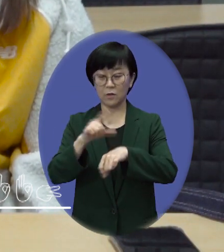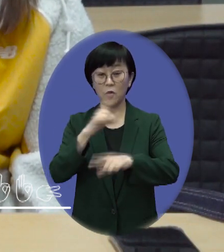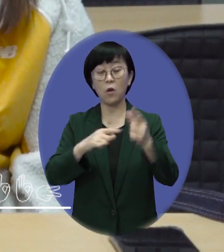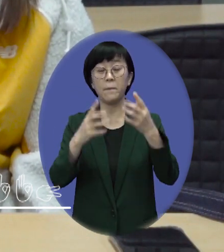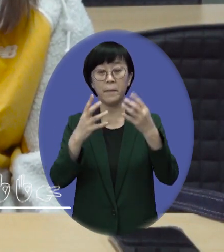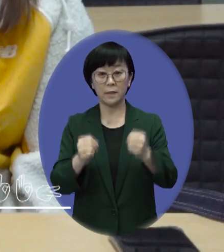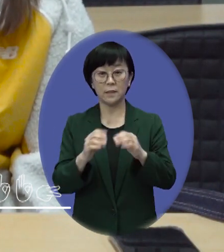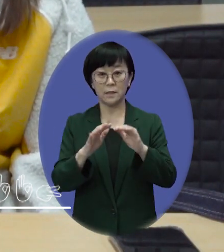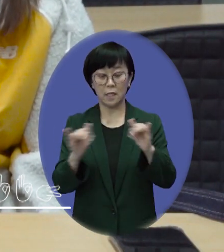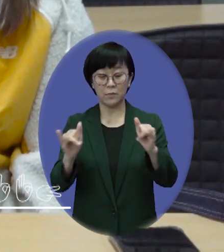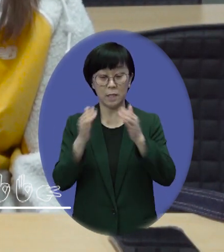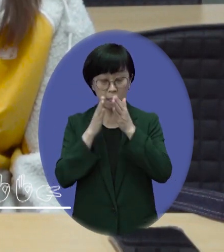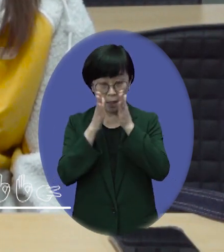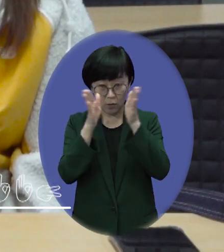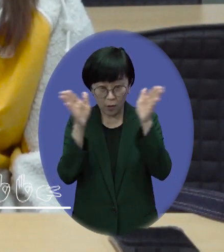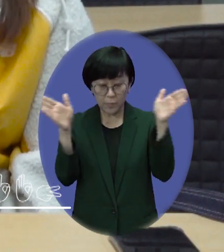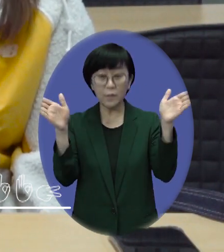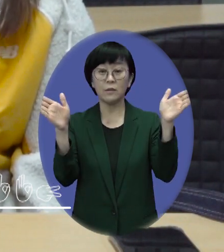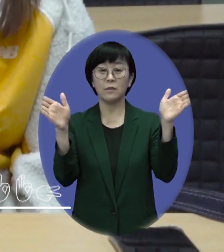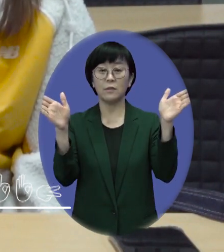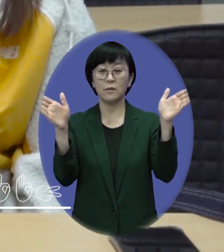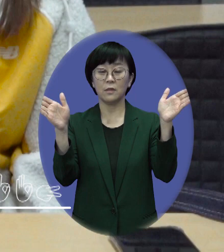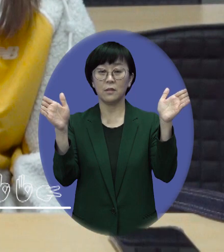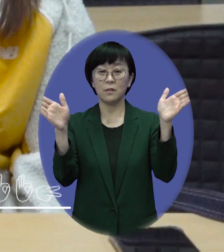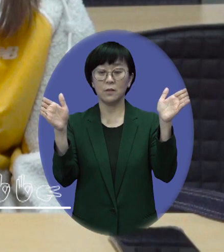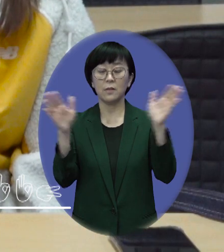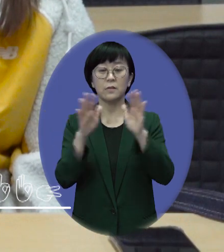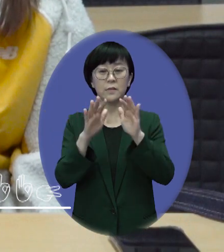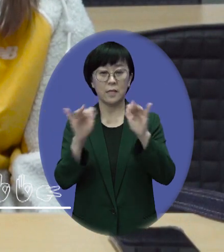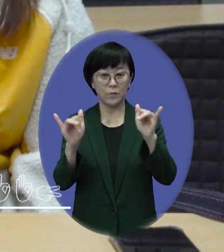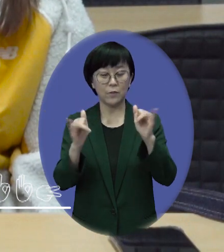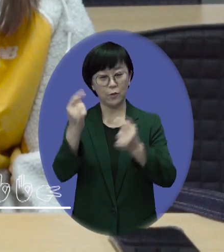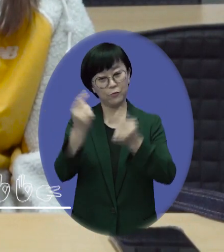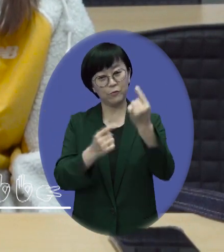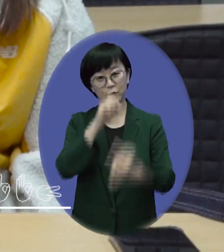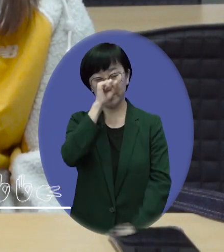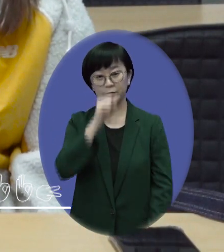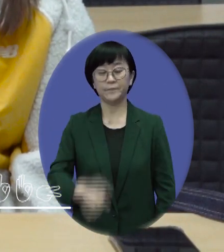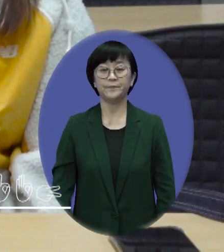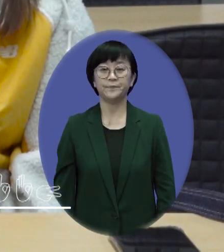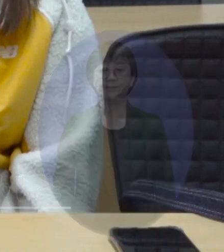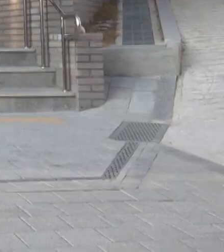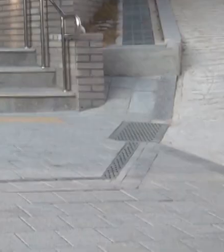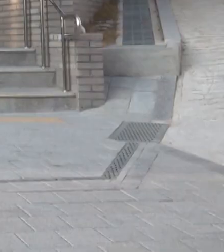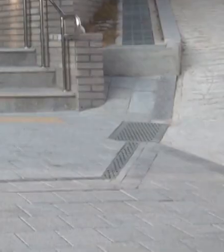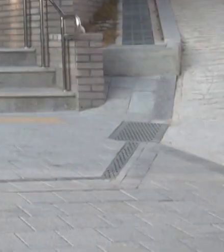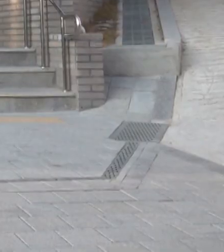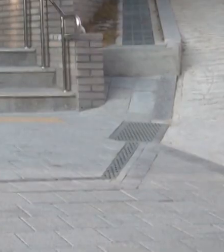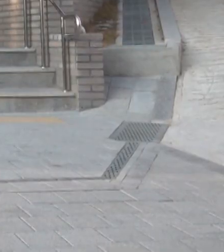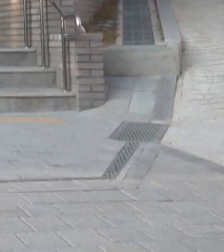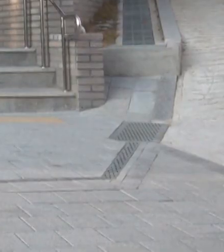그래서 더 많은 분들이 시야를 넓히는 그런 사람들이 많이 나왔으면 좋겠습니다.